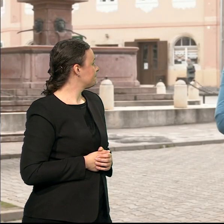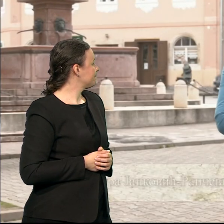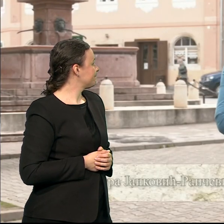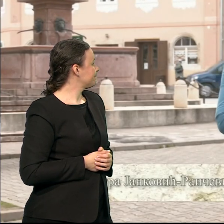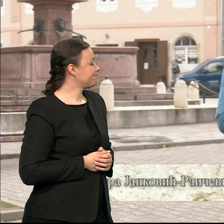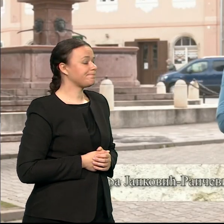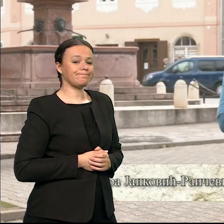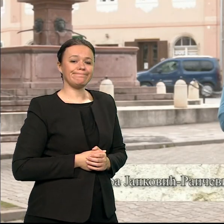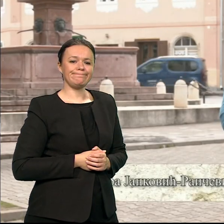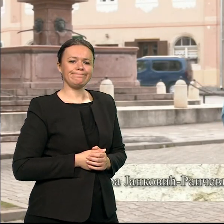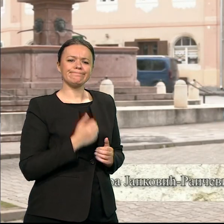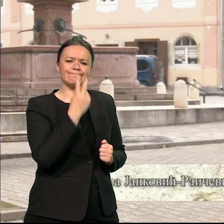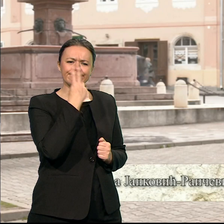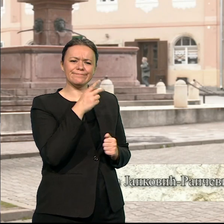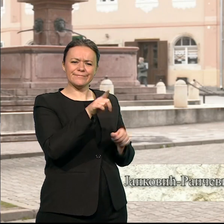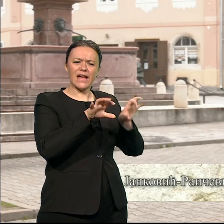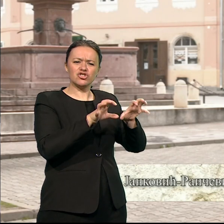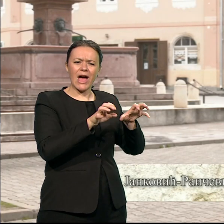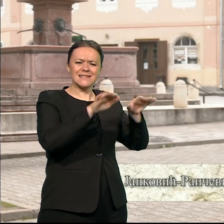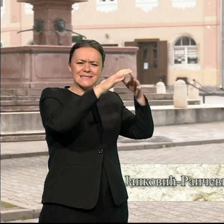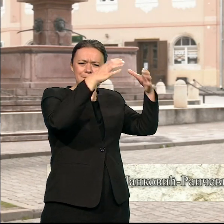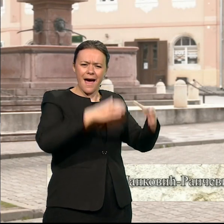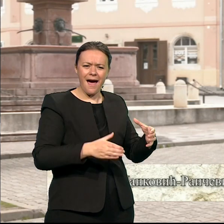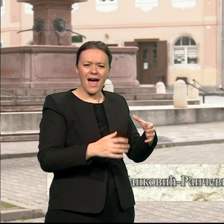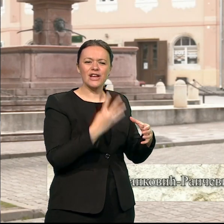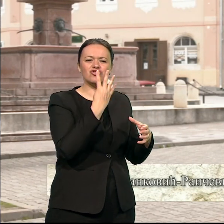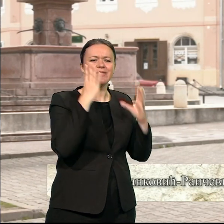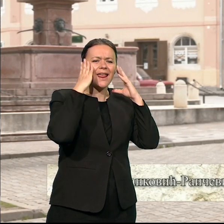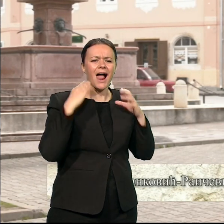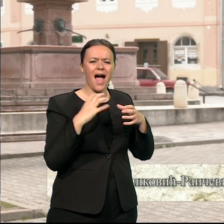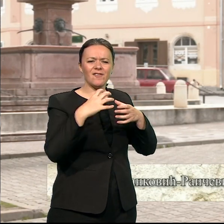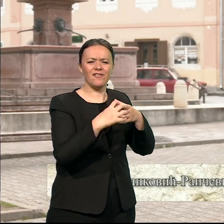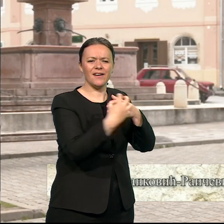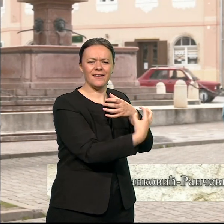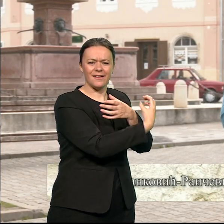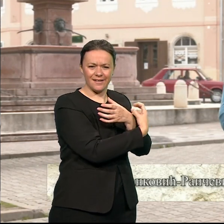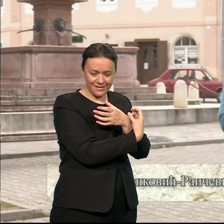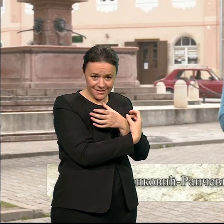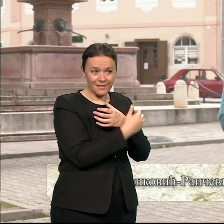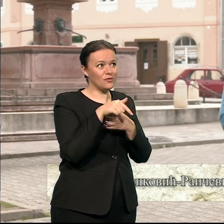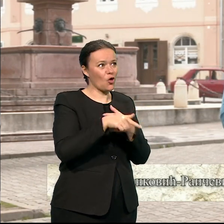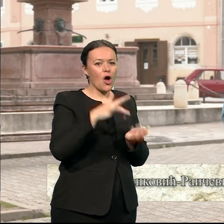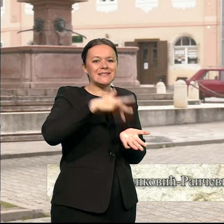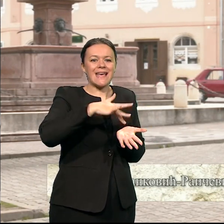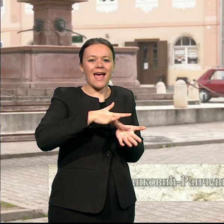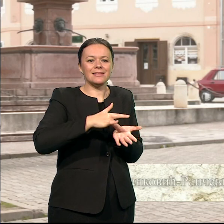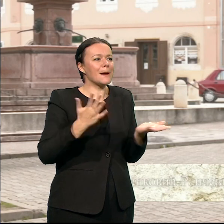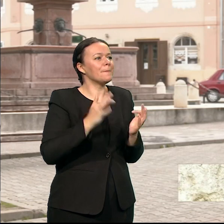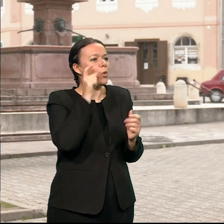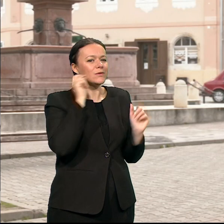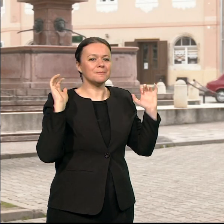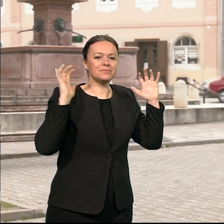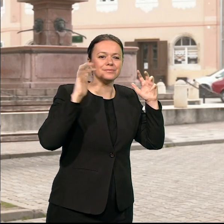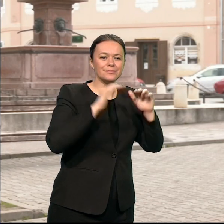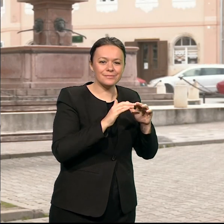Ova česma sa četiri lavlje glave postala je mesto susreta ovde u centru Sremskih Karlovaca. Uspela je da dočeka,